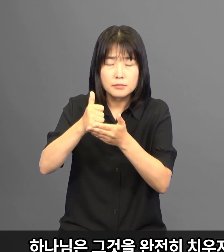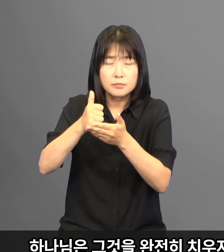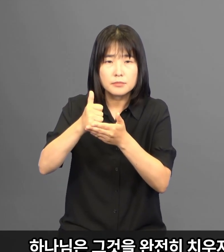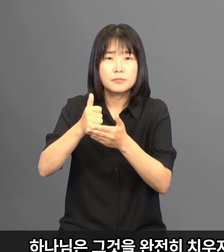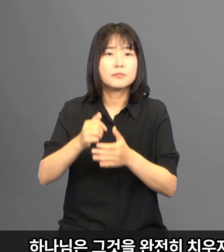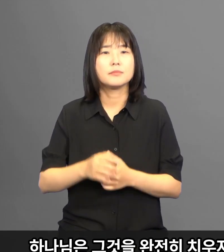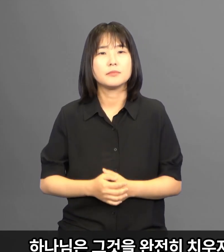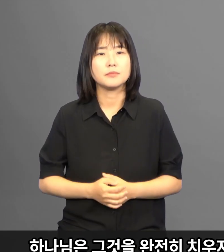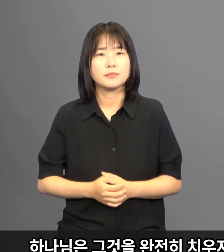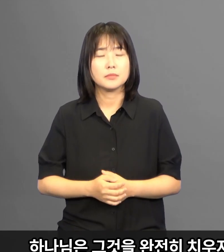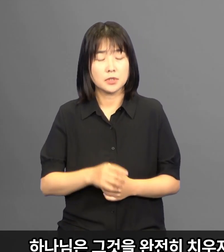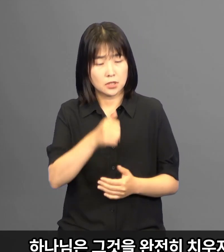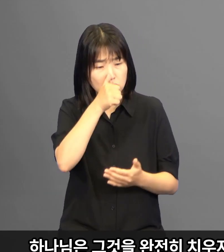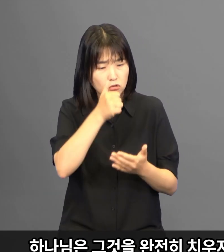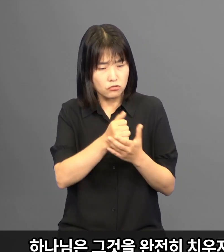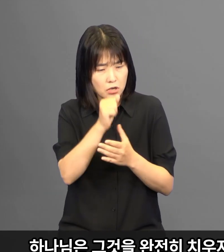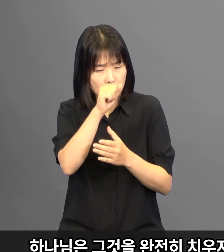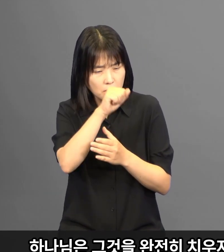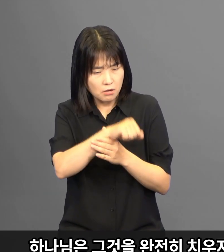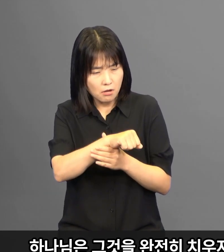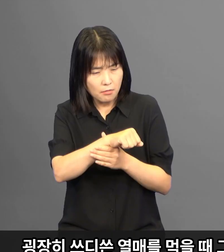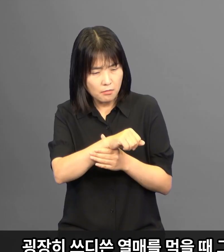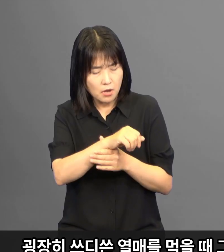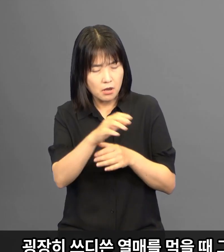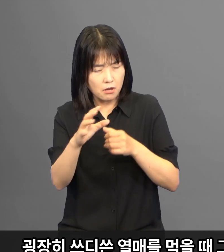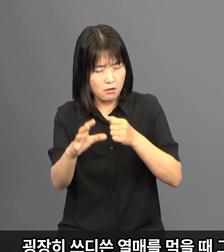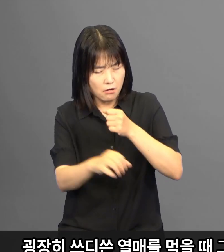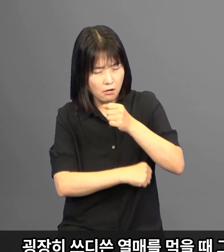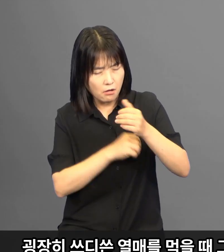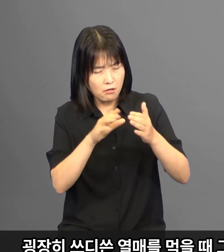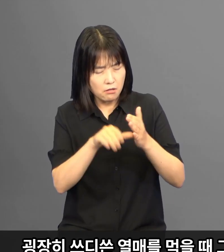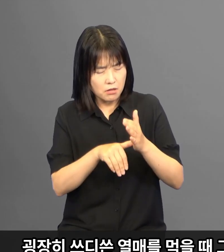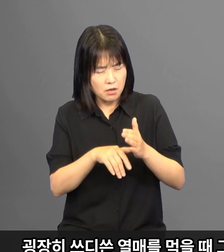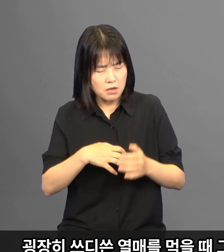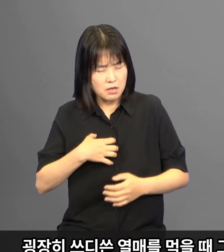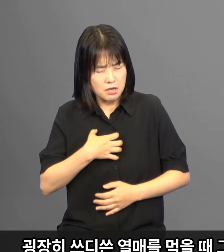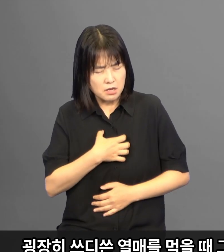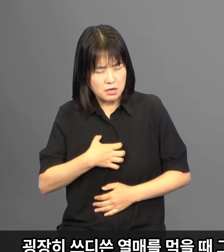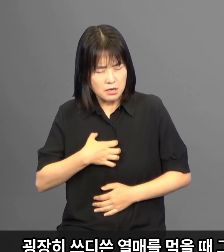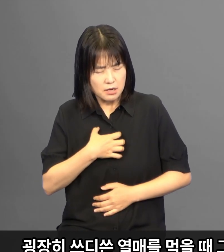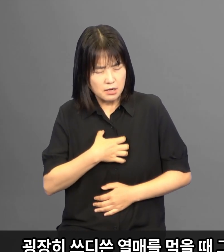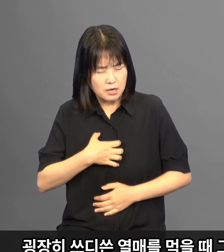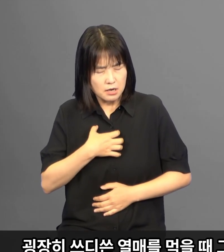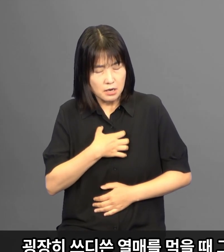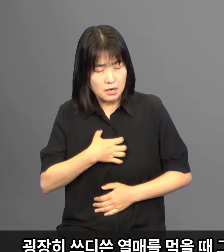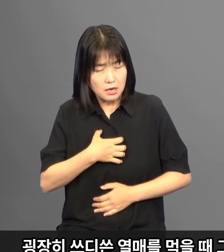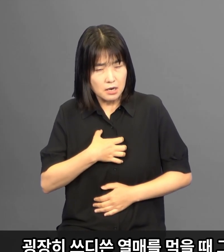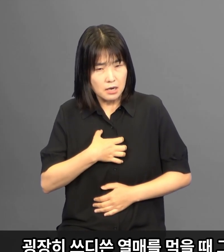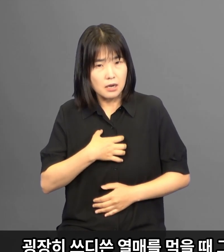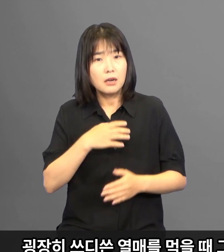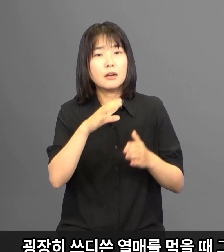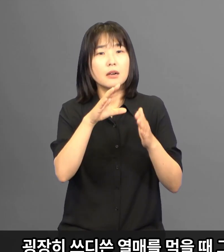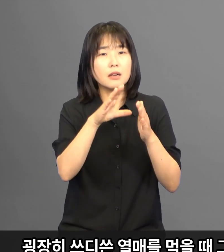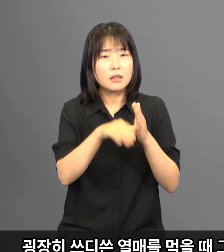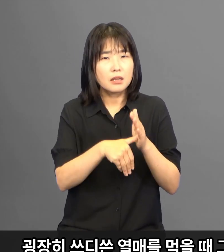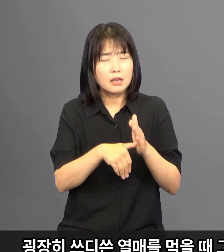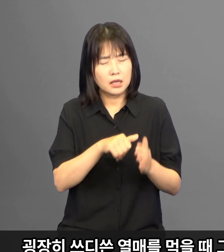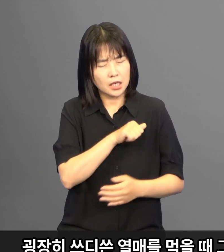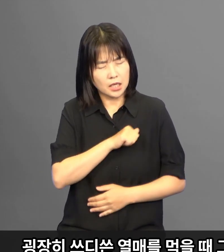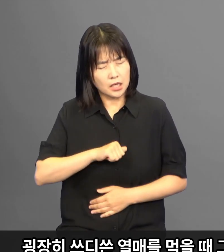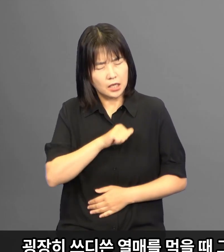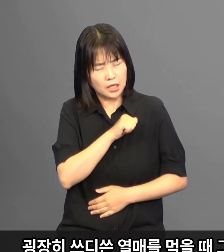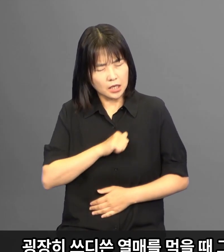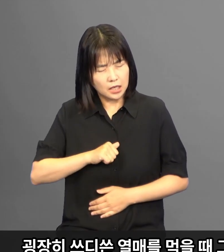그러나 그 죄의 열매를 거둘 때 굉장히 쓰디쓴 열매를 먹을 때 그것을 견뎌낼 수